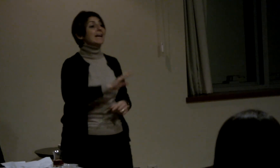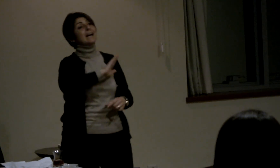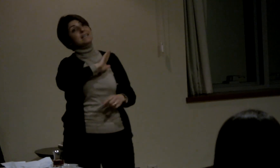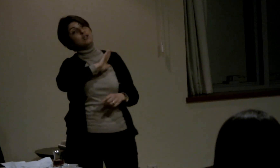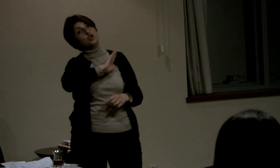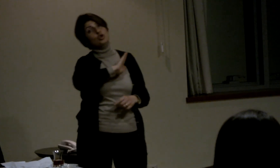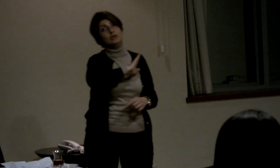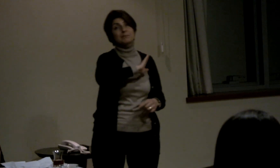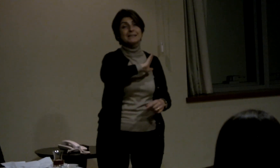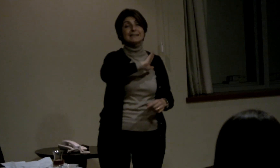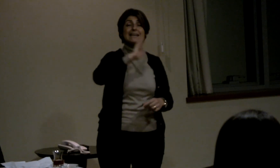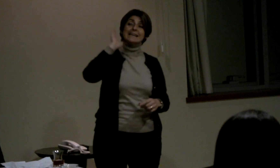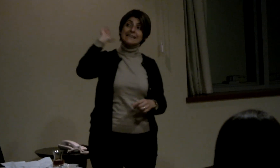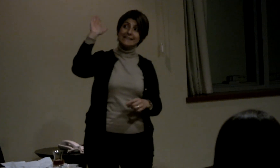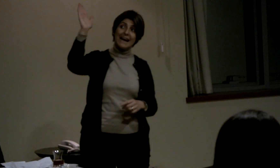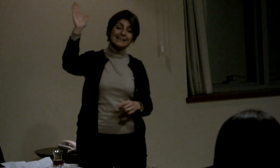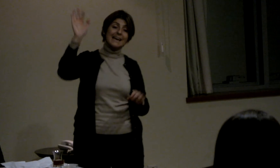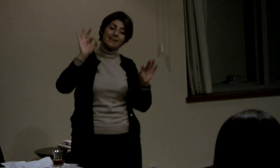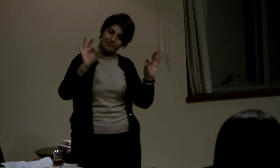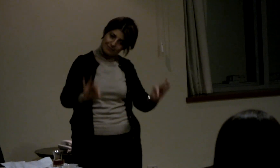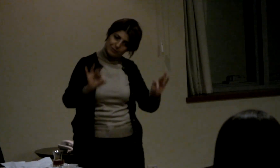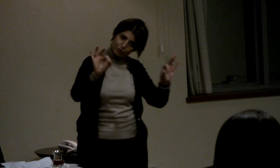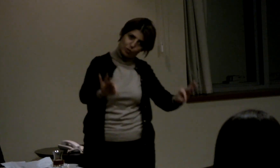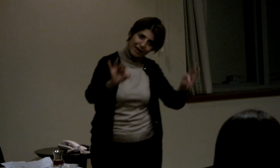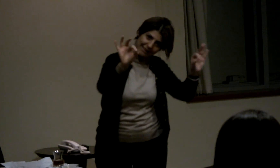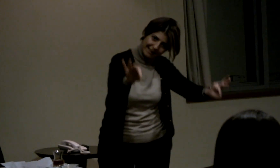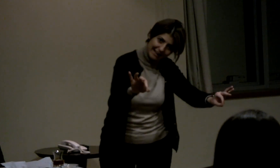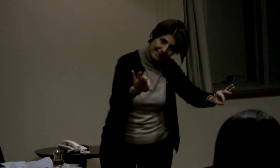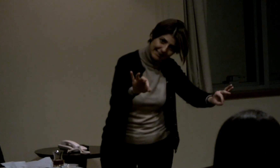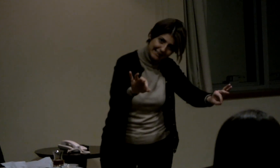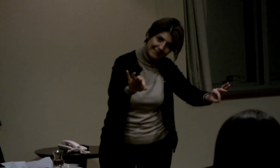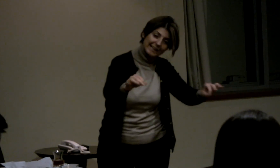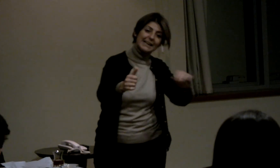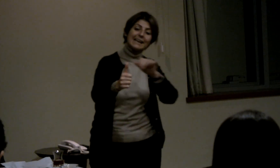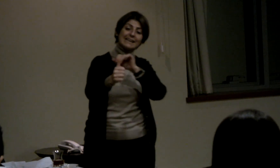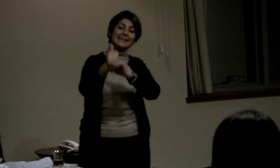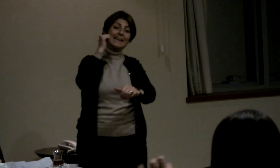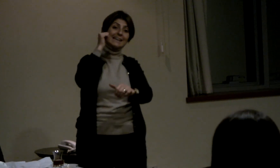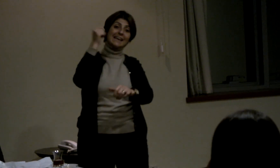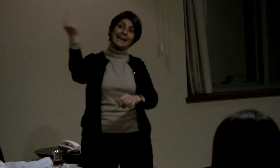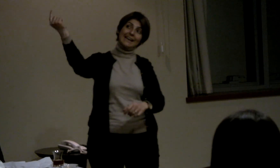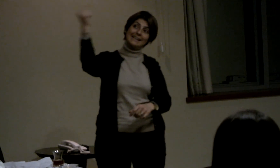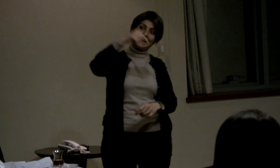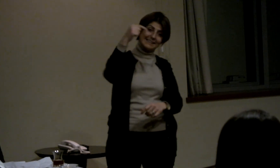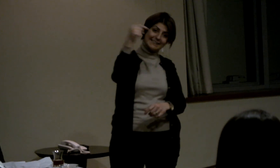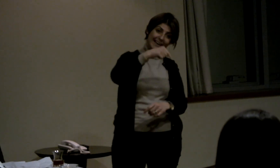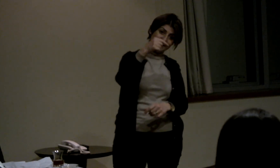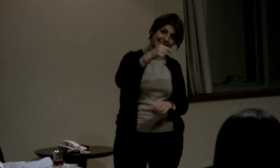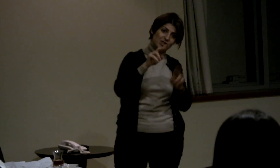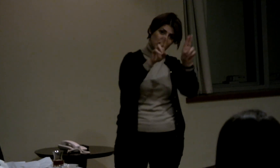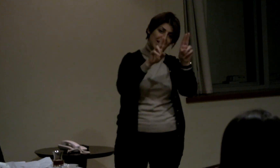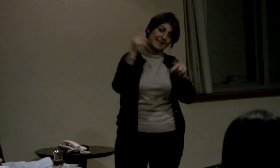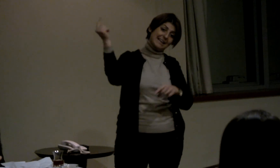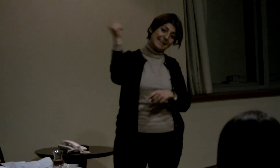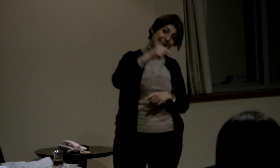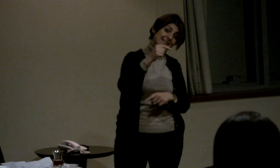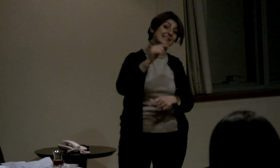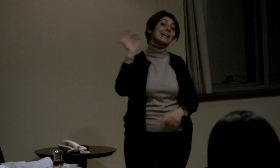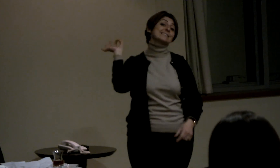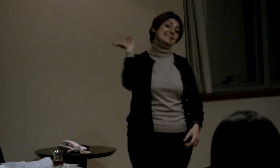direkt. Ya da şöyle olabilir. Giderken duraklayarak, geriye gelirken, Çanakkale'ye gelirken